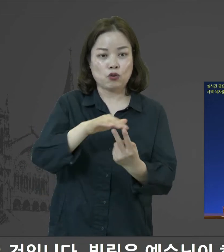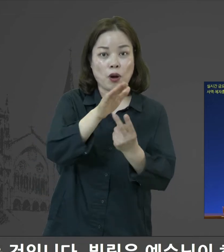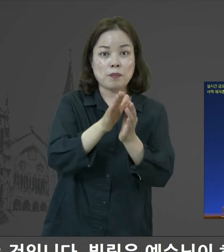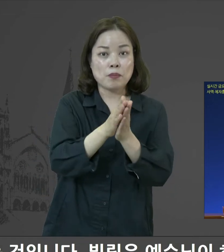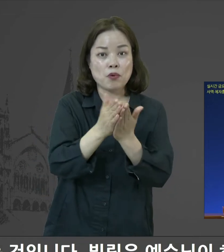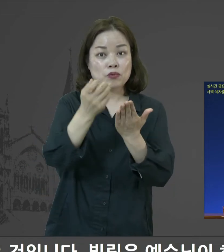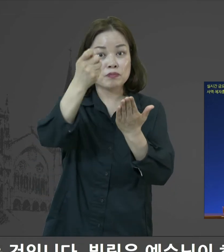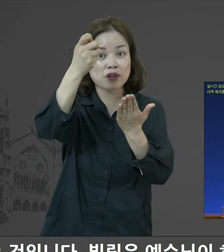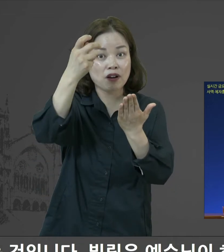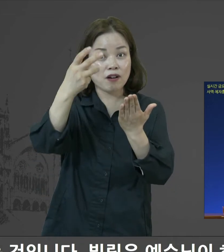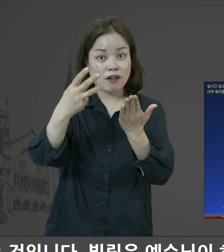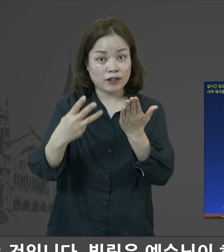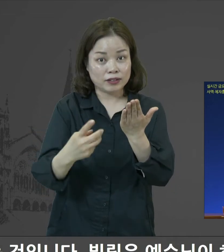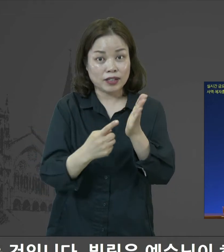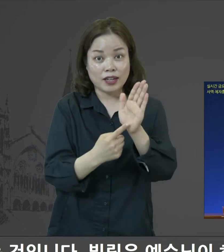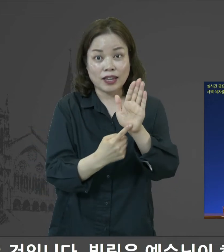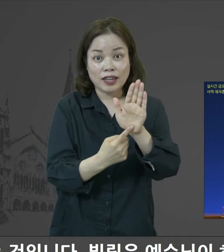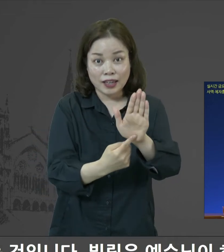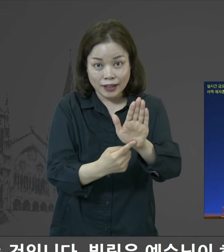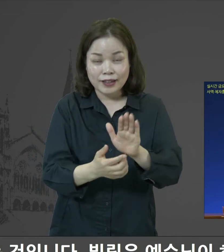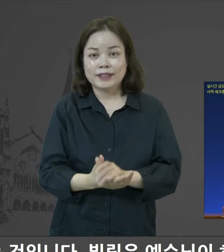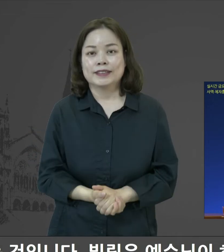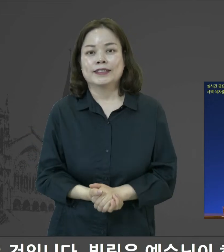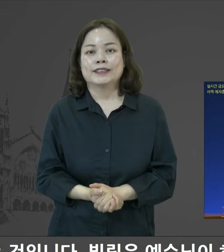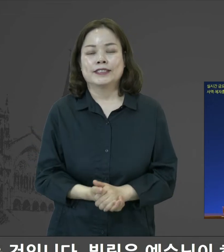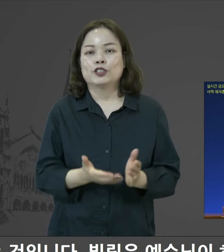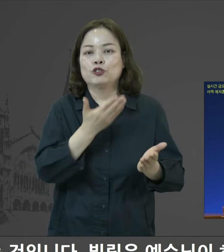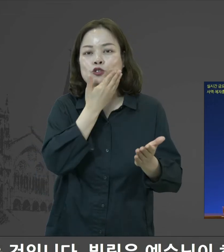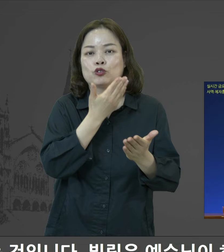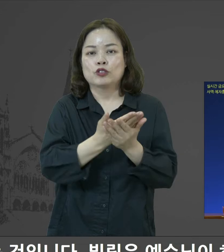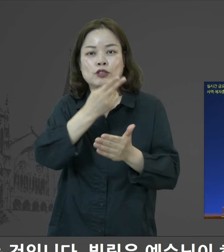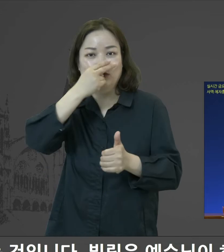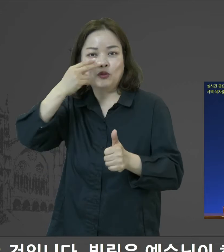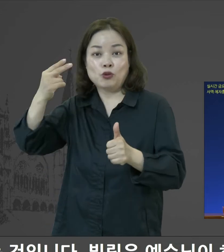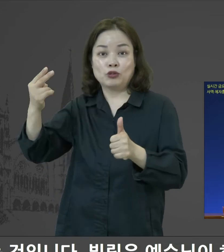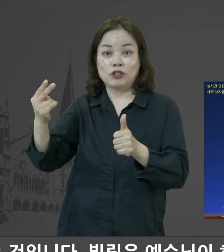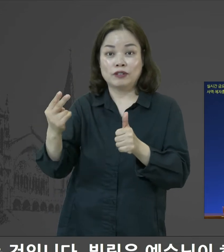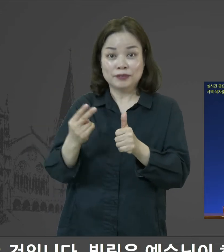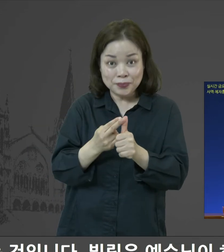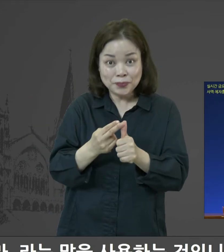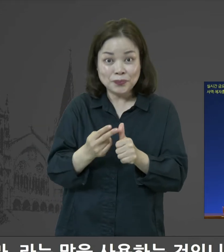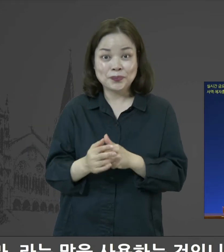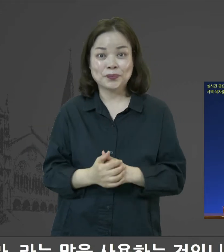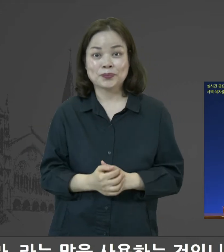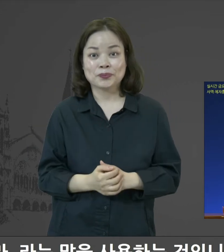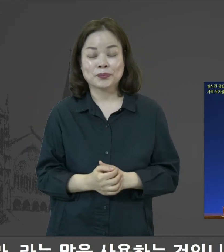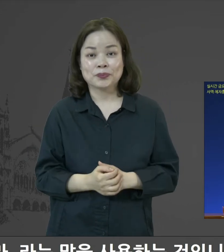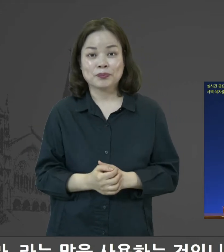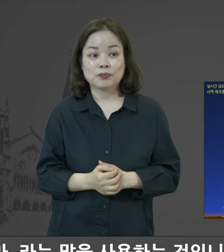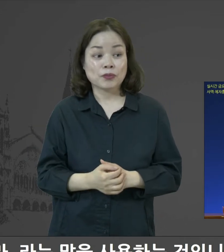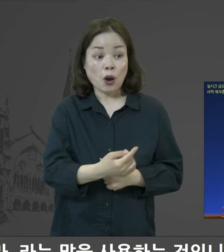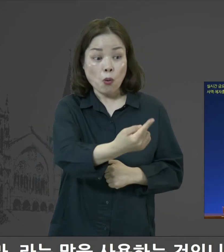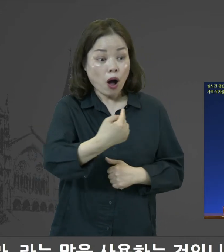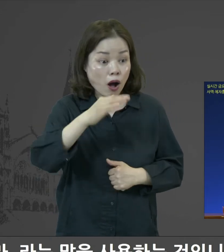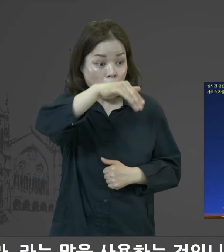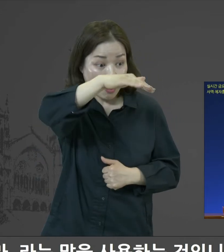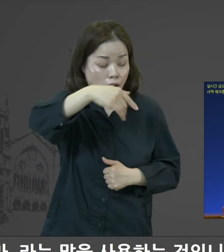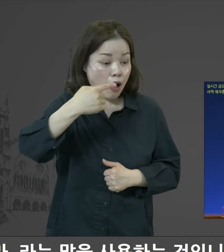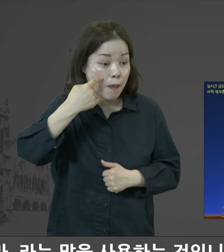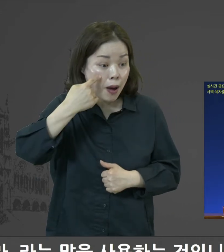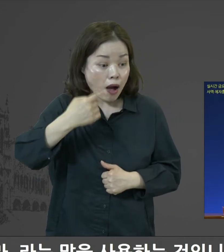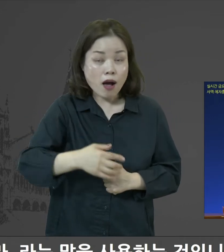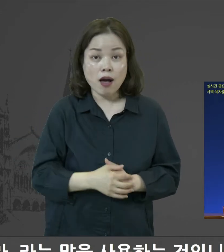등장하면서 이제 우리에게 중요한 도전을 주고 있습니다. 이 와서 보라라는